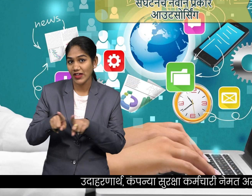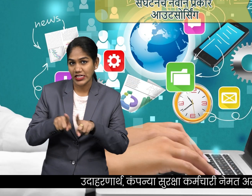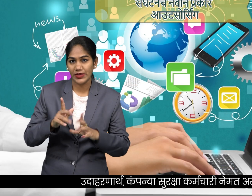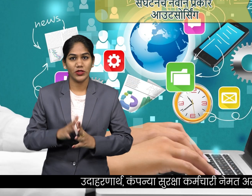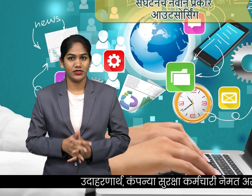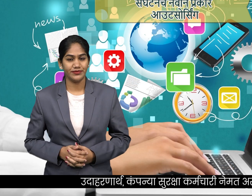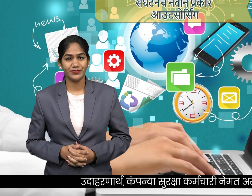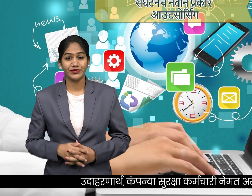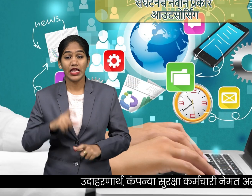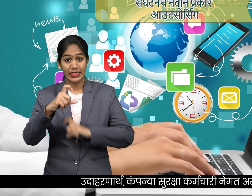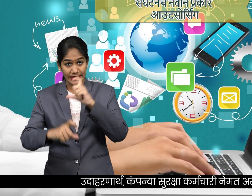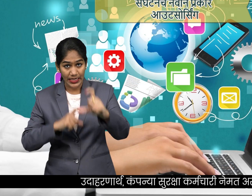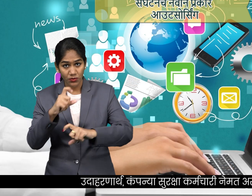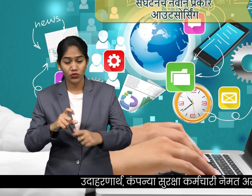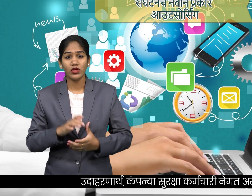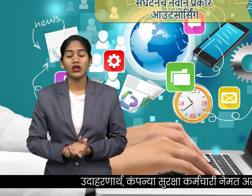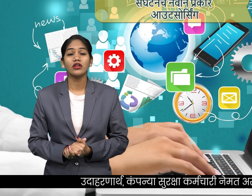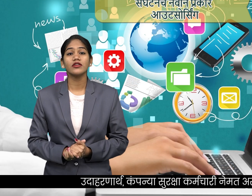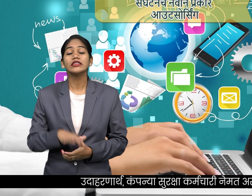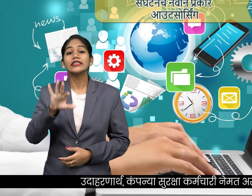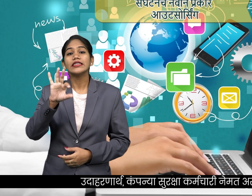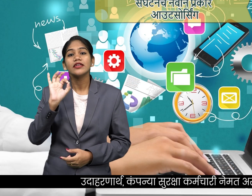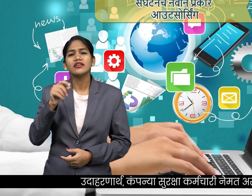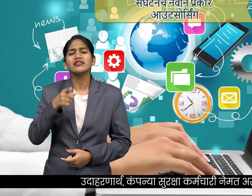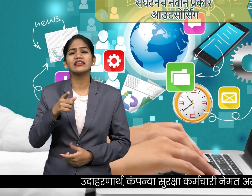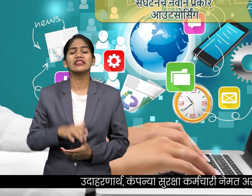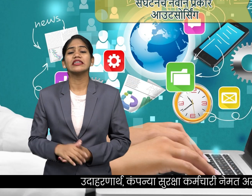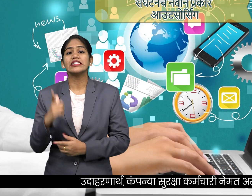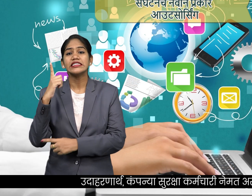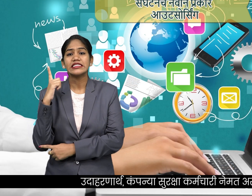उदाहरणार्थ, कंपन्या सुरक्षा कर्मचारी नेमत असत,